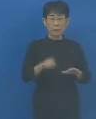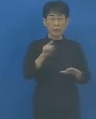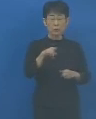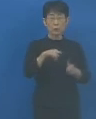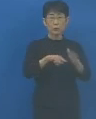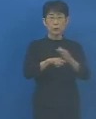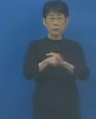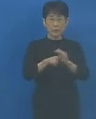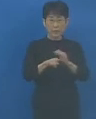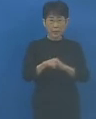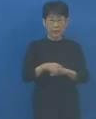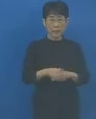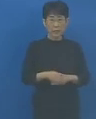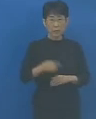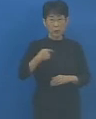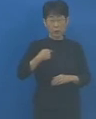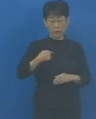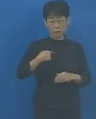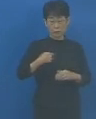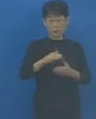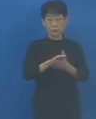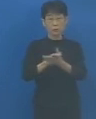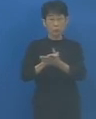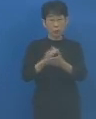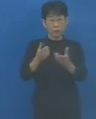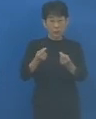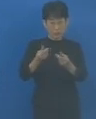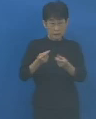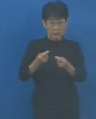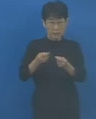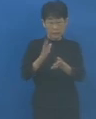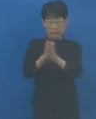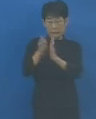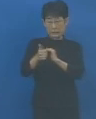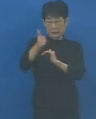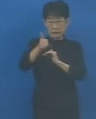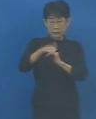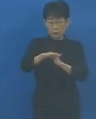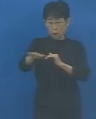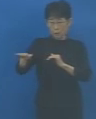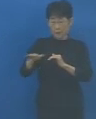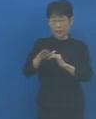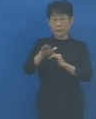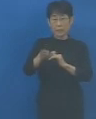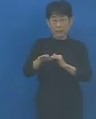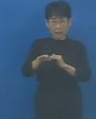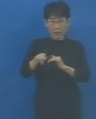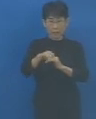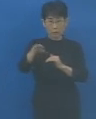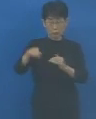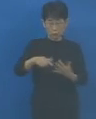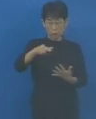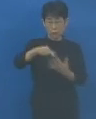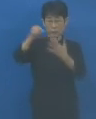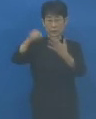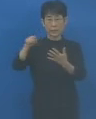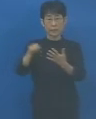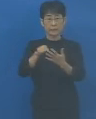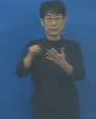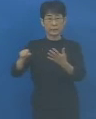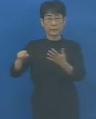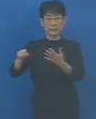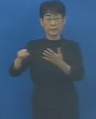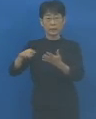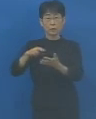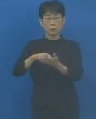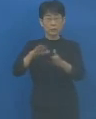で、私の同僚の、知事の皆さんが、まあ、そうした、推薦人等の、今、